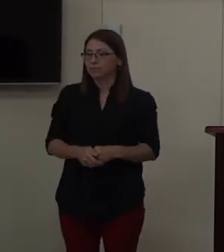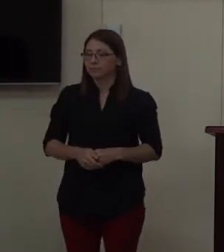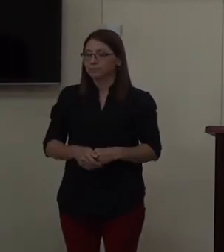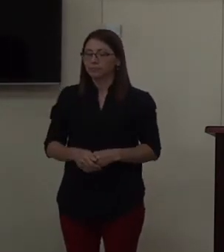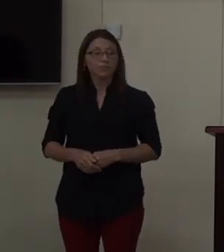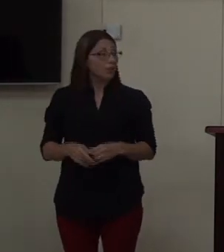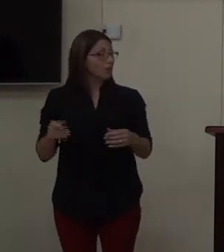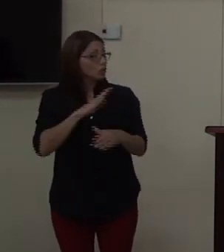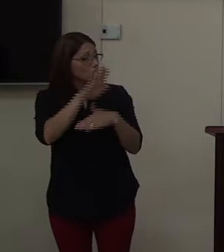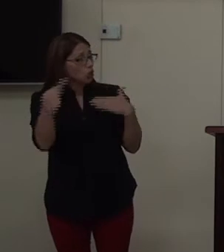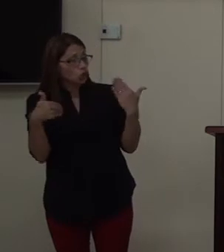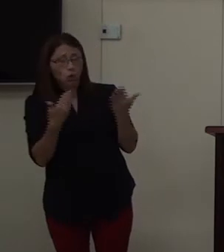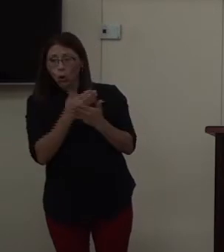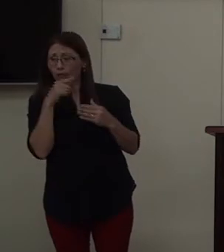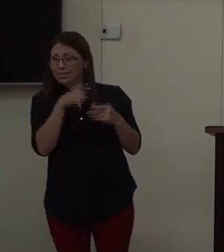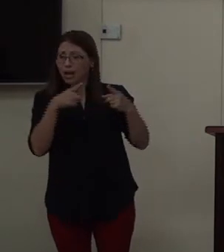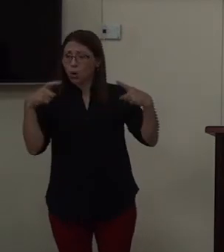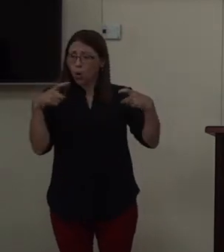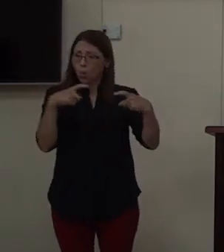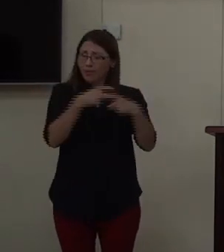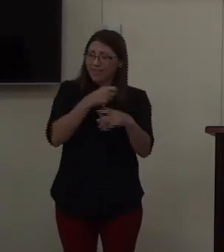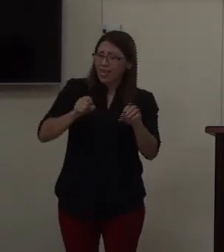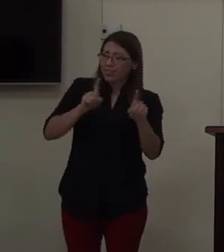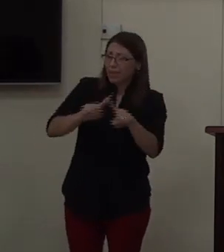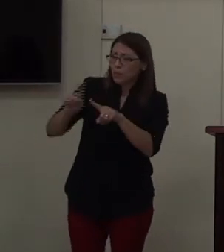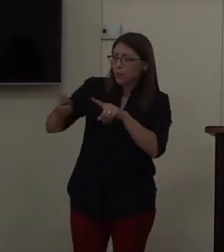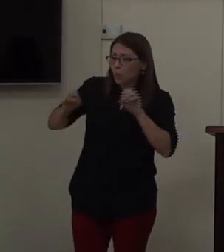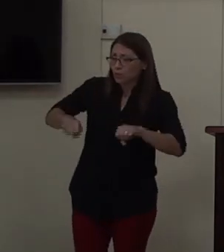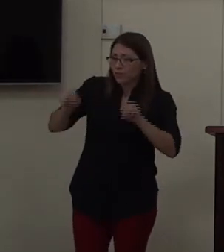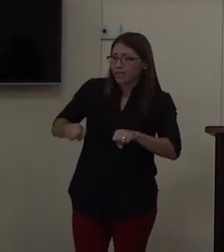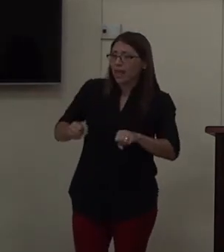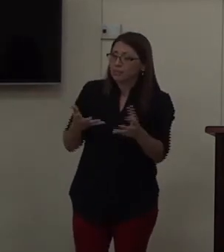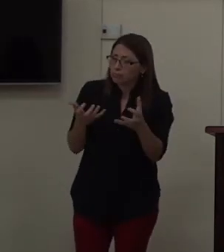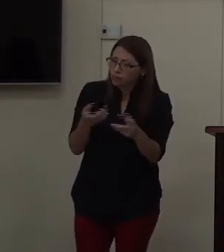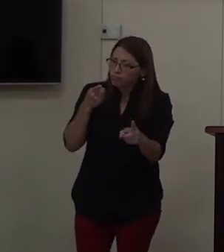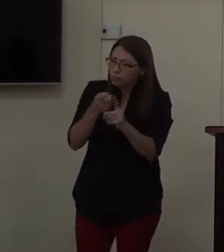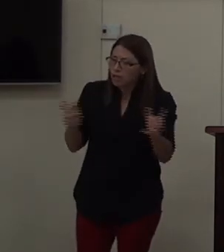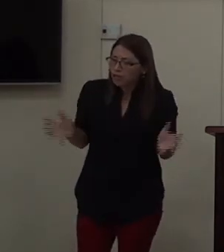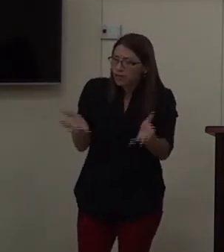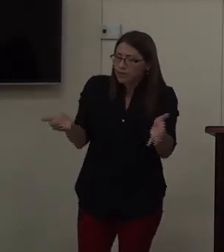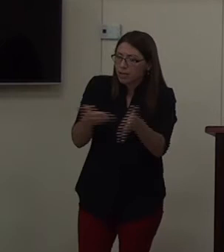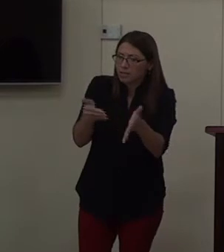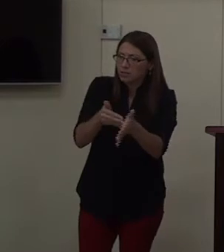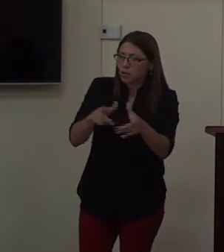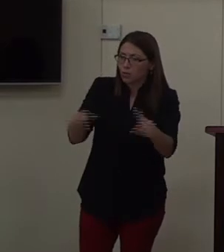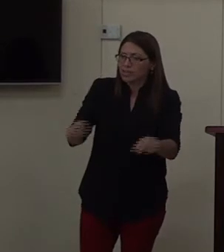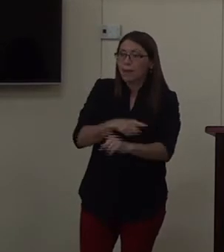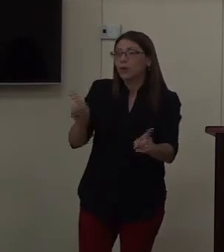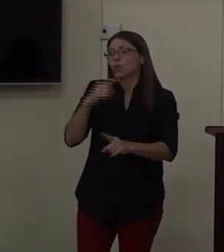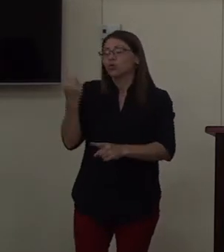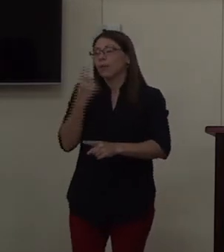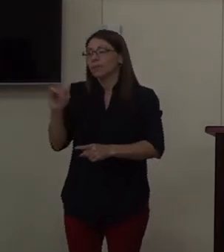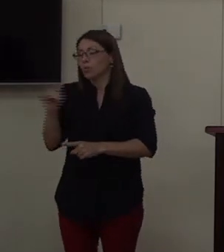en toda esta complejidad de posibilidades se mueve ahora la revitalización lingüística y ya no necesariamente como creación de